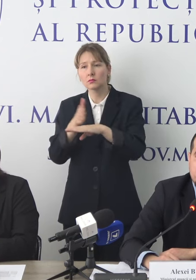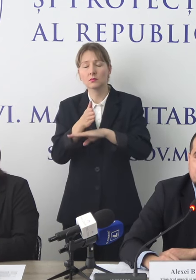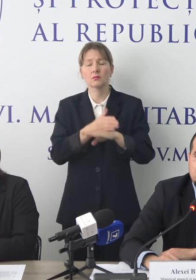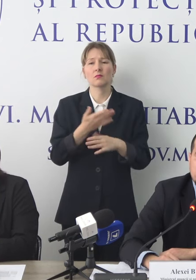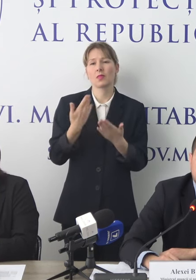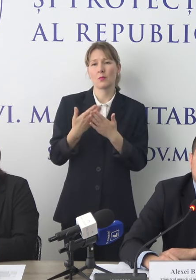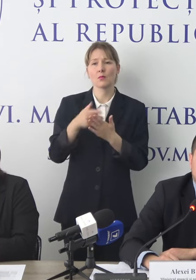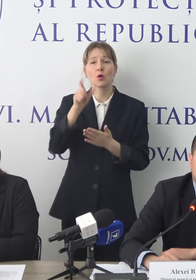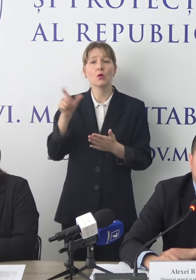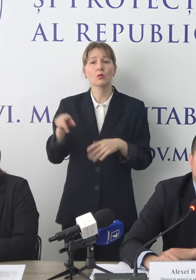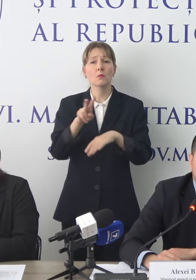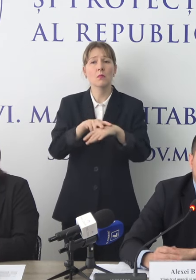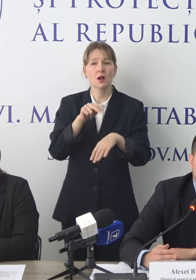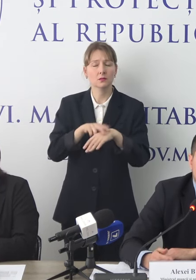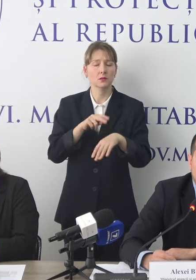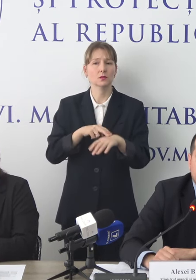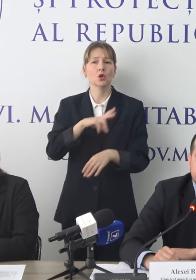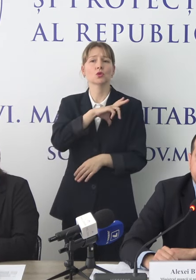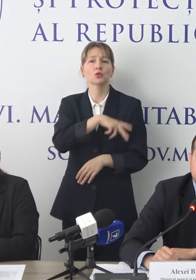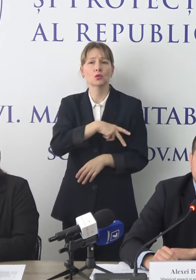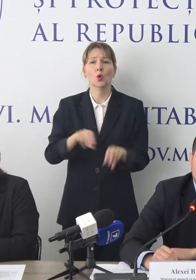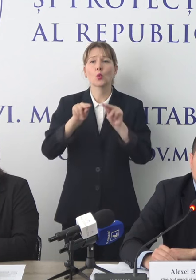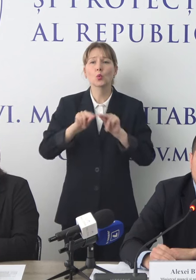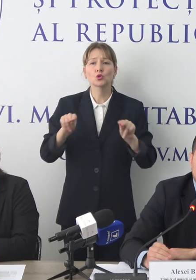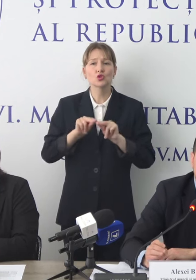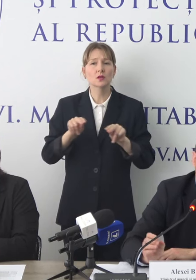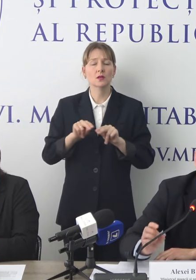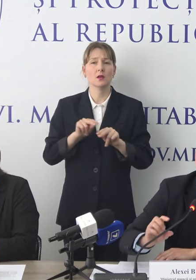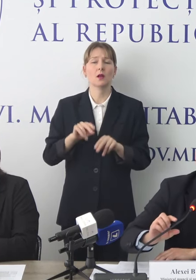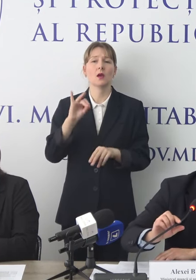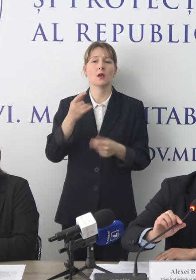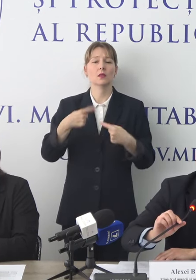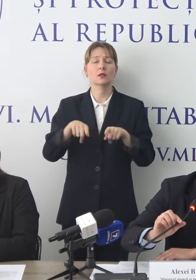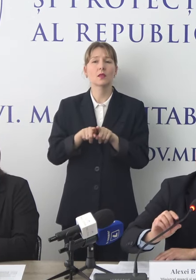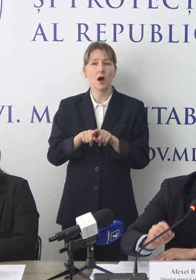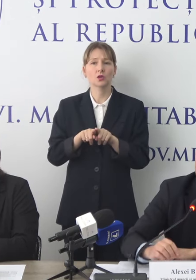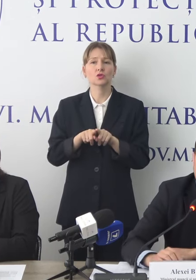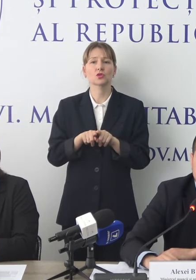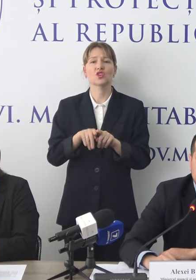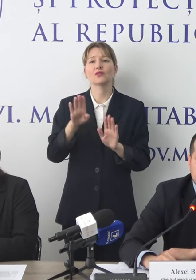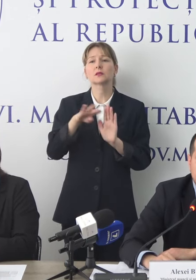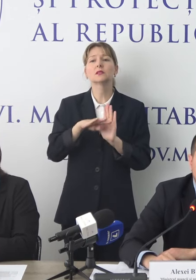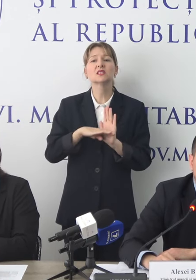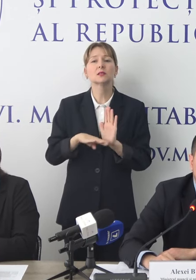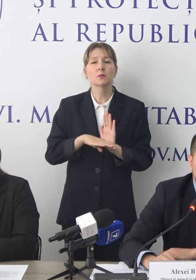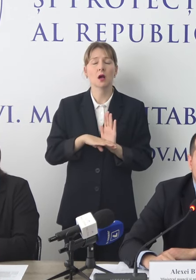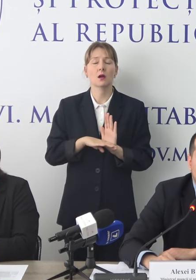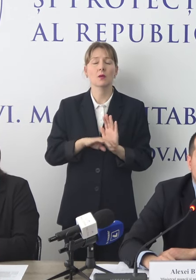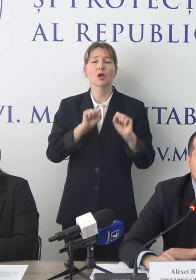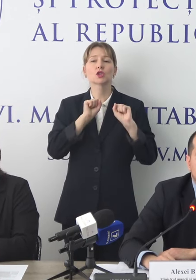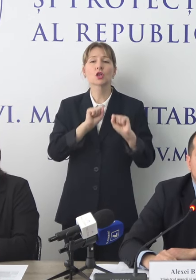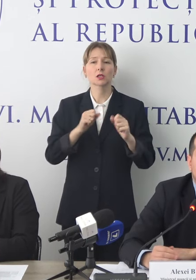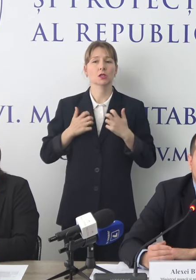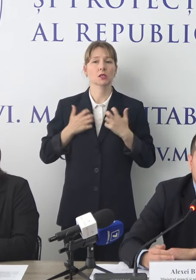asistenții sociali, la profesori, la colegii noștri din sistemul de ocrotire a sănătății. Deci